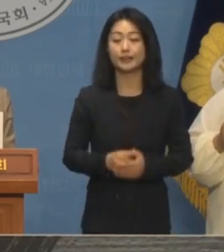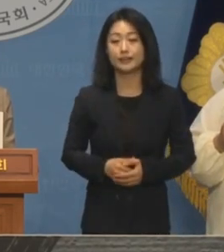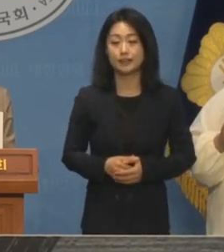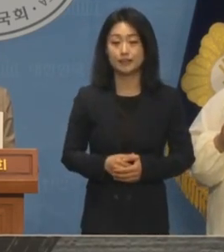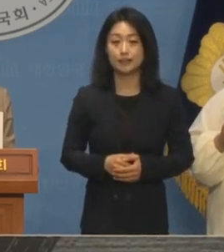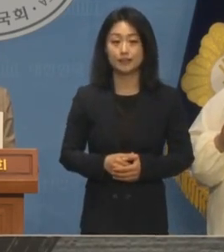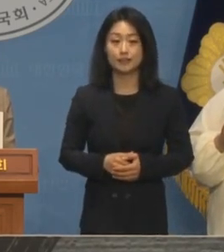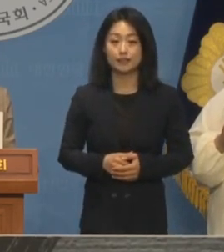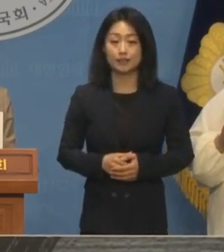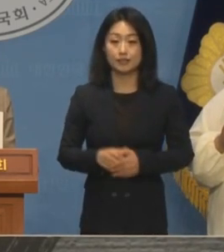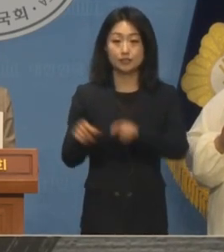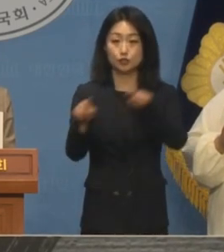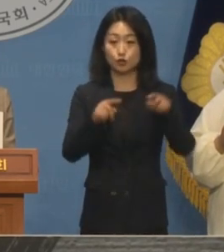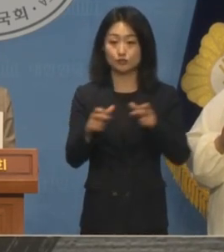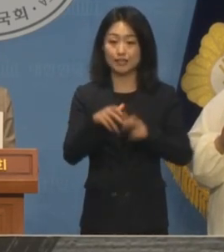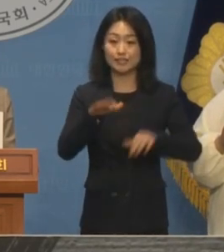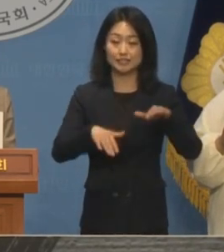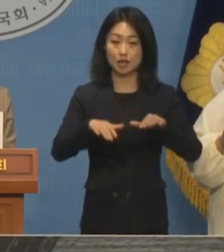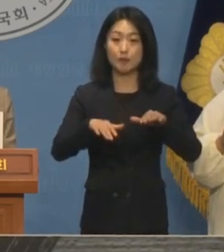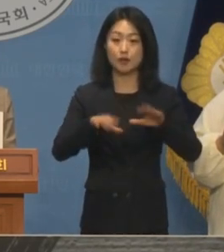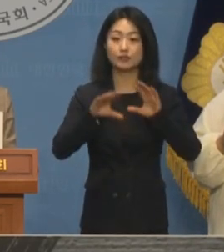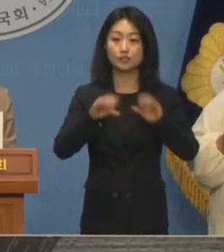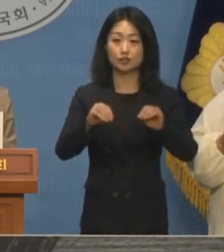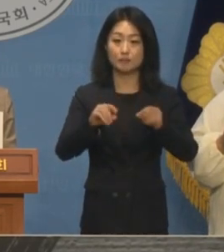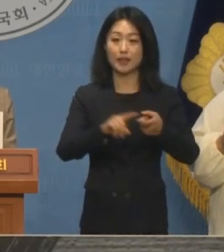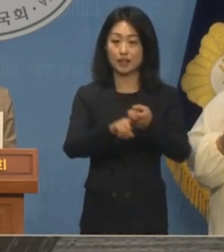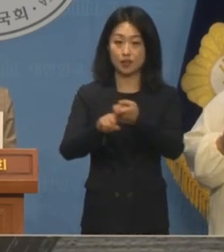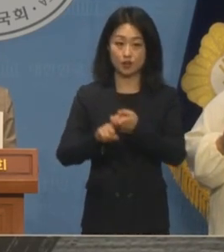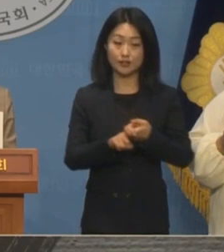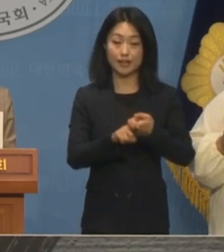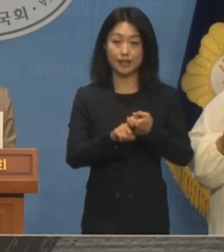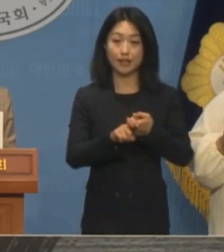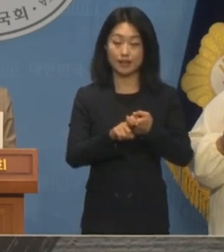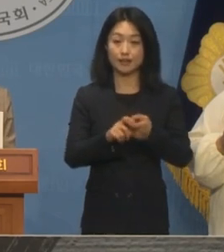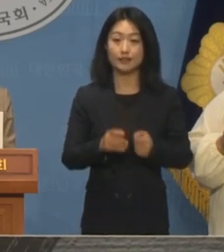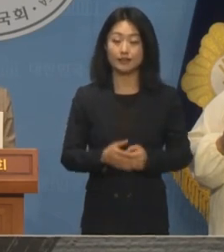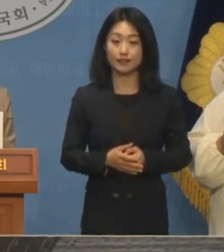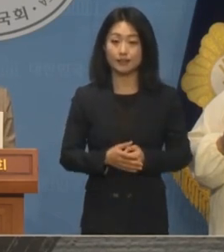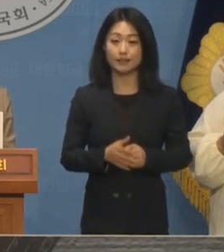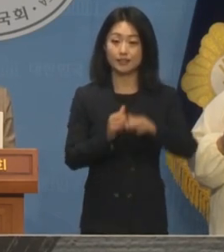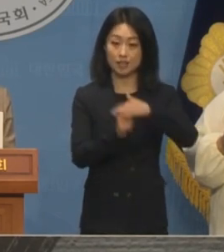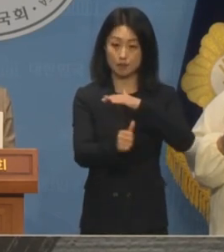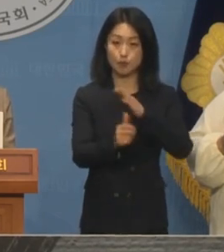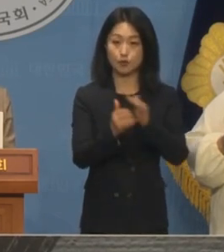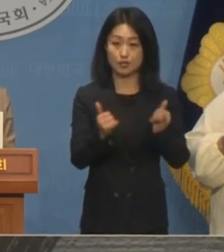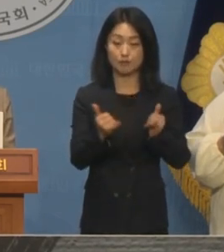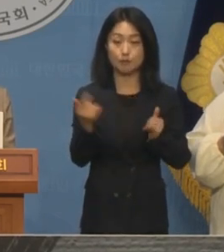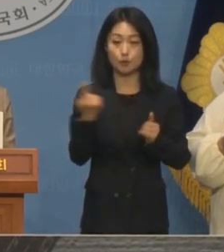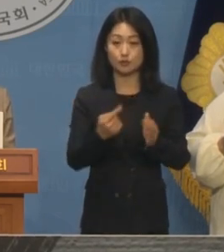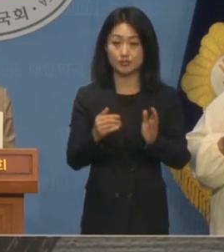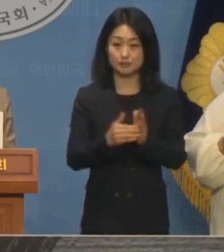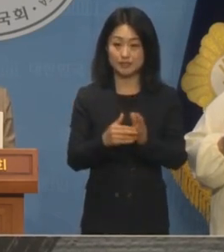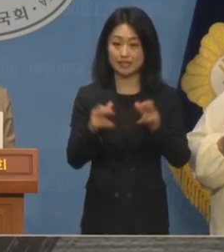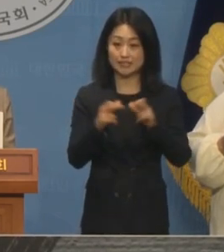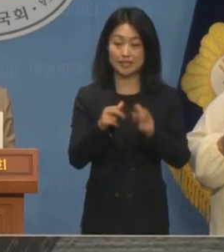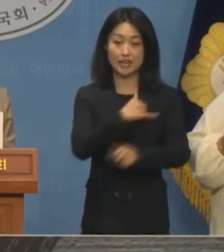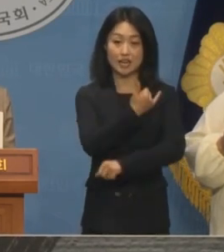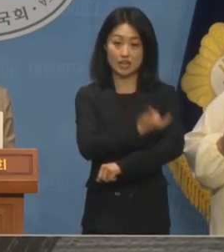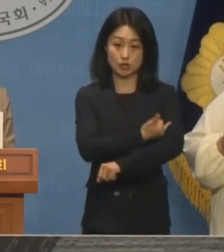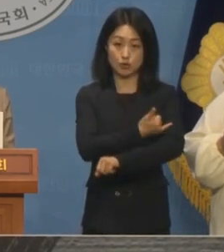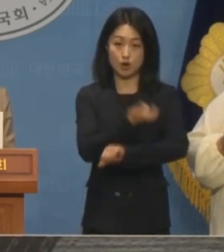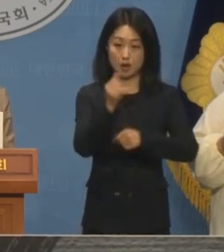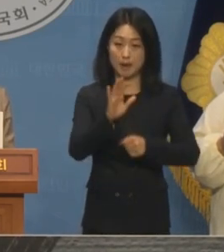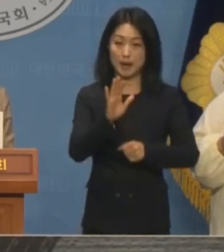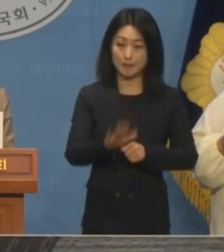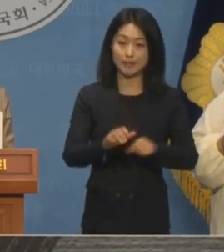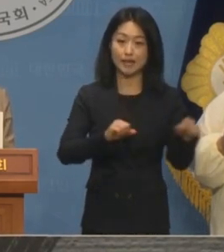그리고 이 자리에는 전국장애인 차별철폐연대, 전국탈시장애인연대의 대표님들 계시고요. 그리고 장애와 인권 발바닥